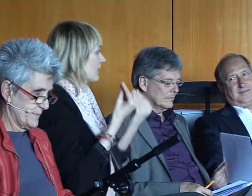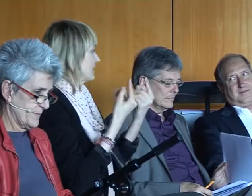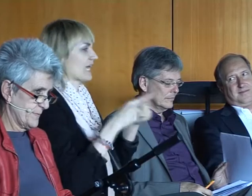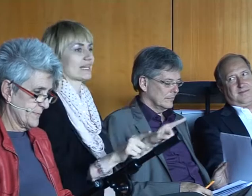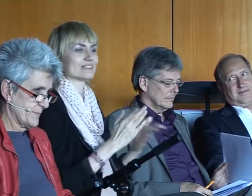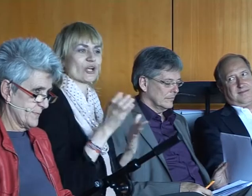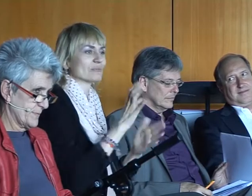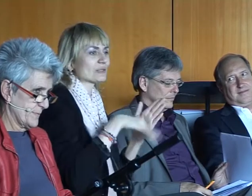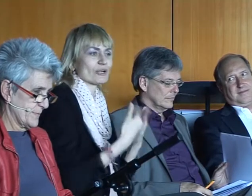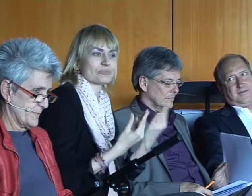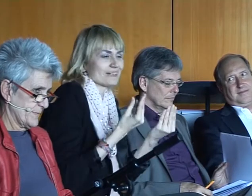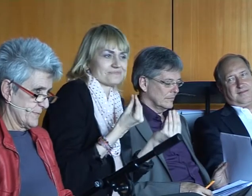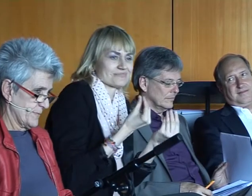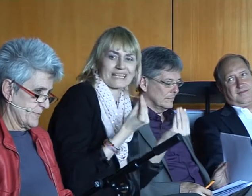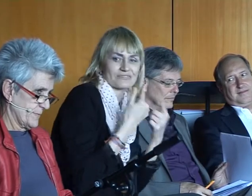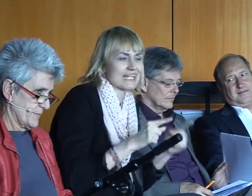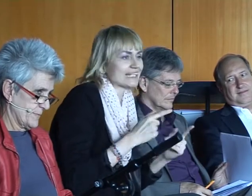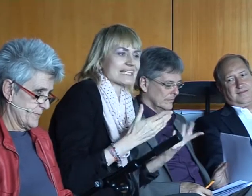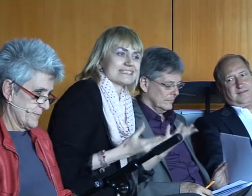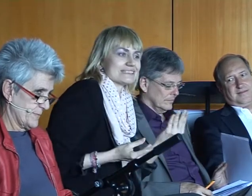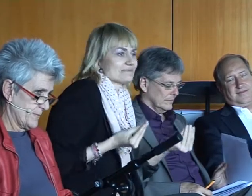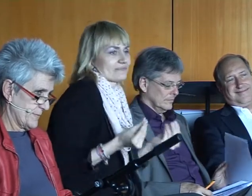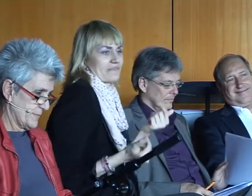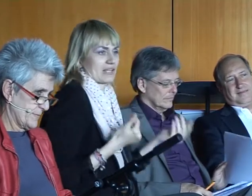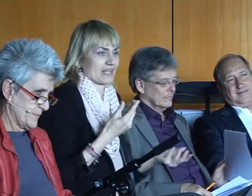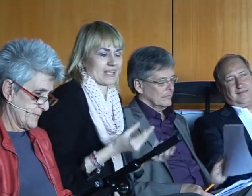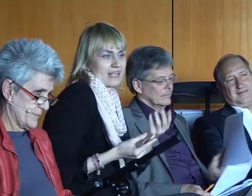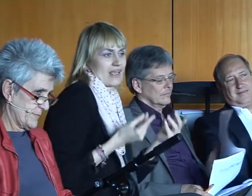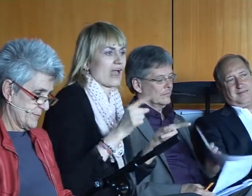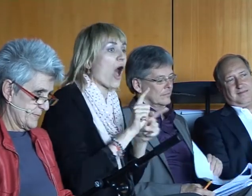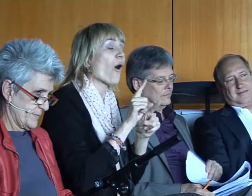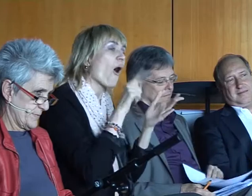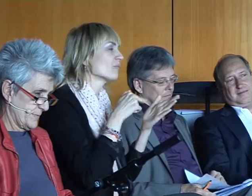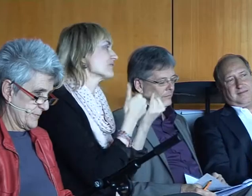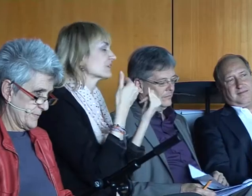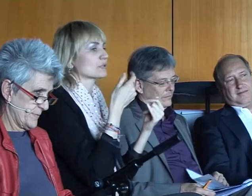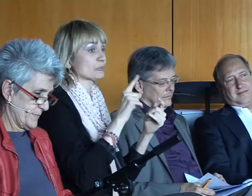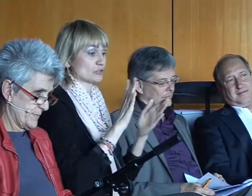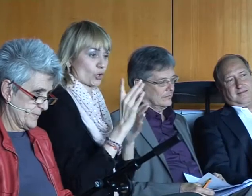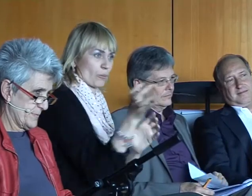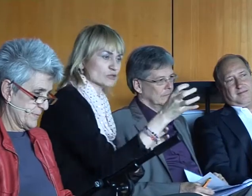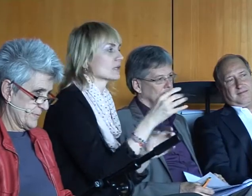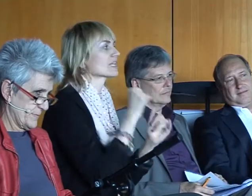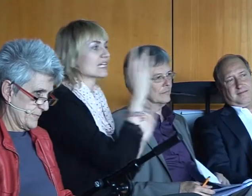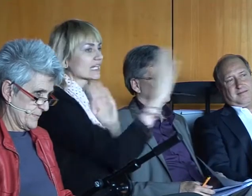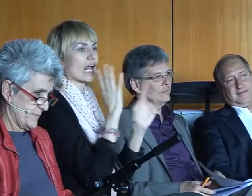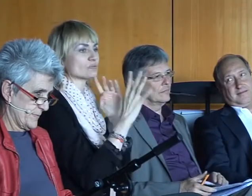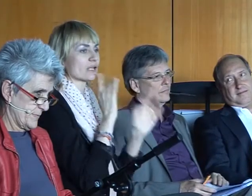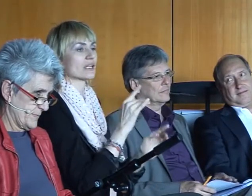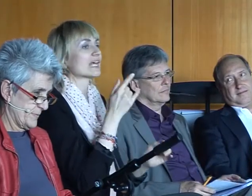Bereich Fremdsprachendolmetscher sehe ich das einfach ganz anders, aber in der Gebärdensprache ist meine Erfahrung, dass die Menschen sehr oft geschockt